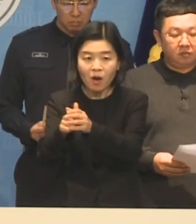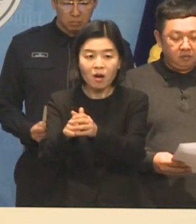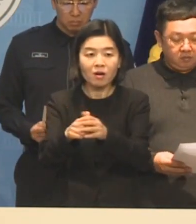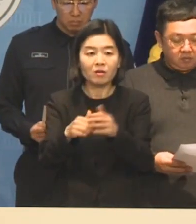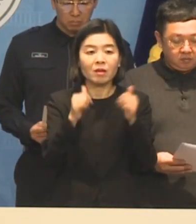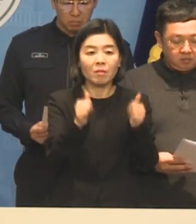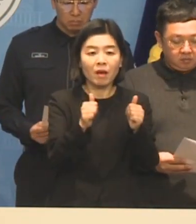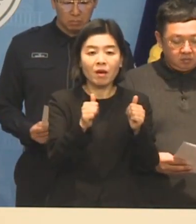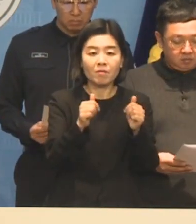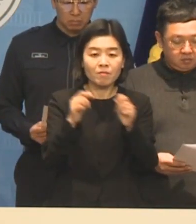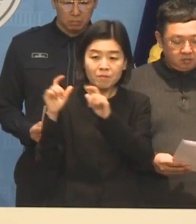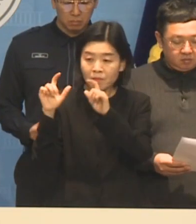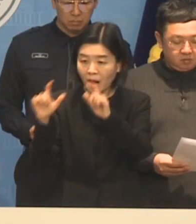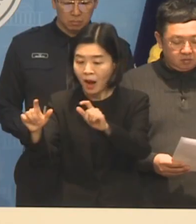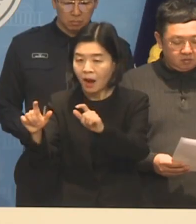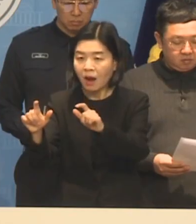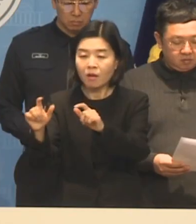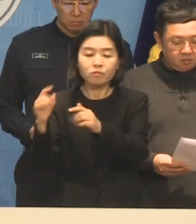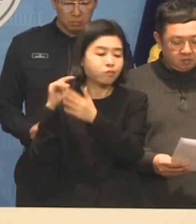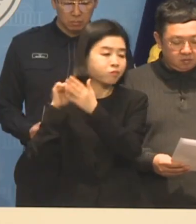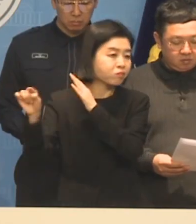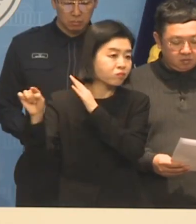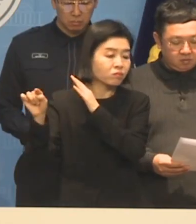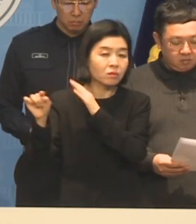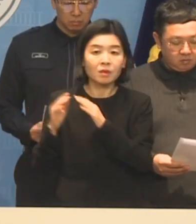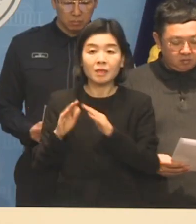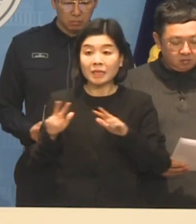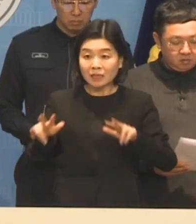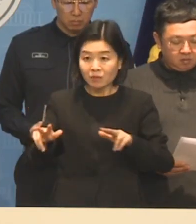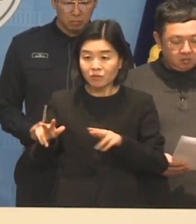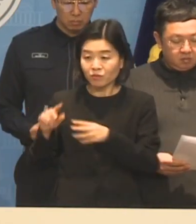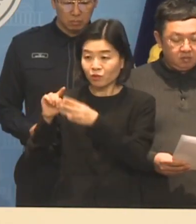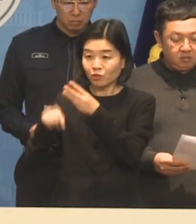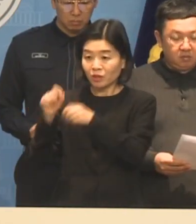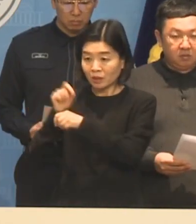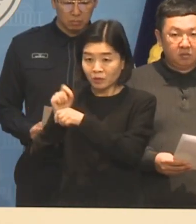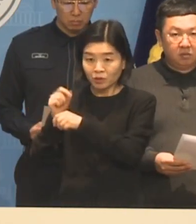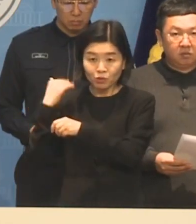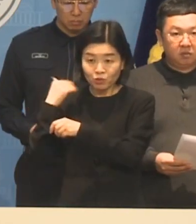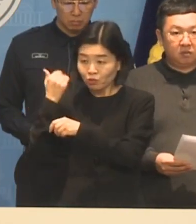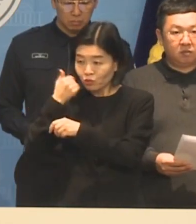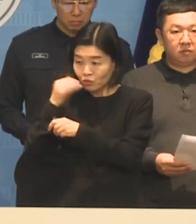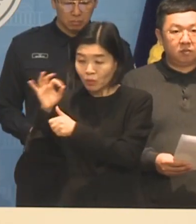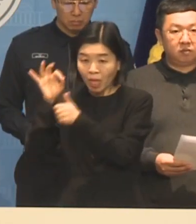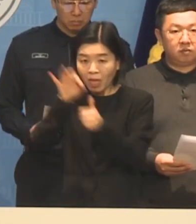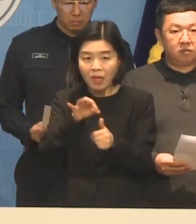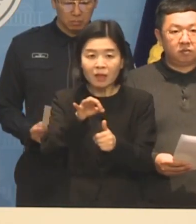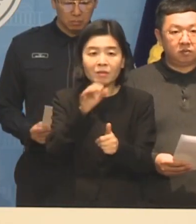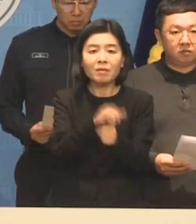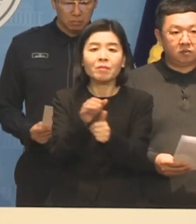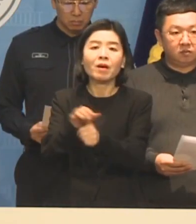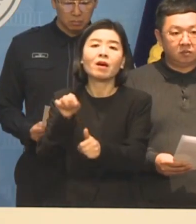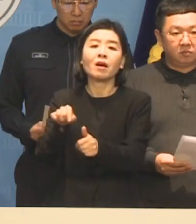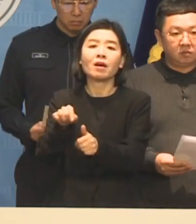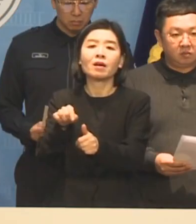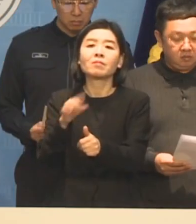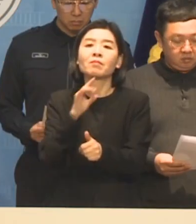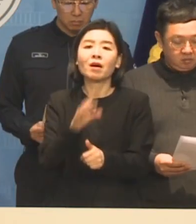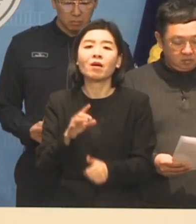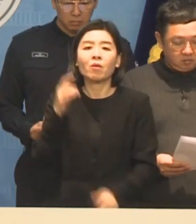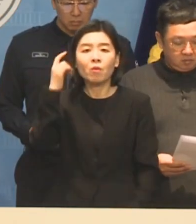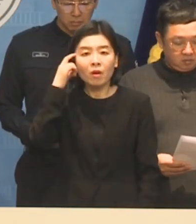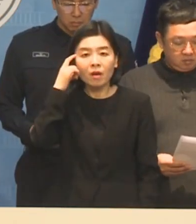정작 내란 정권 인사 밥그릇 챙기기만 관심 있는 것은 아닌지 의문입니다. 언론 보도가 사실이